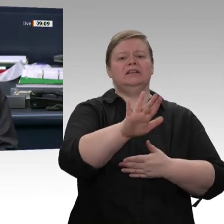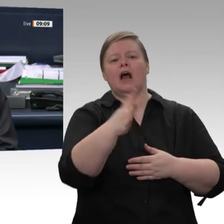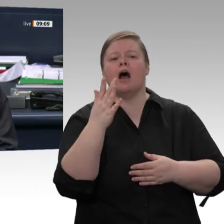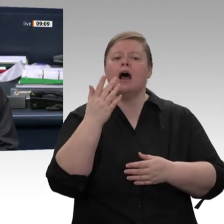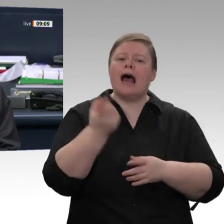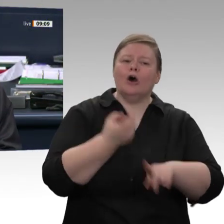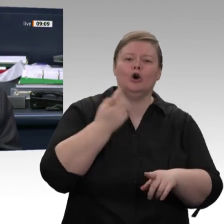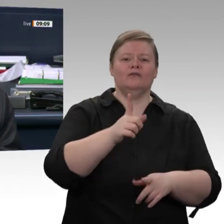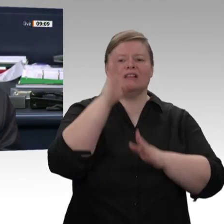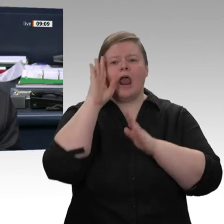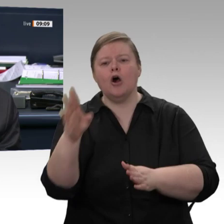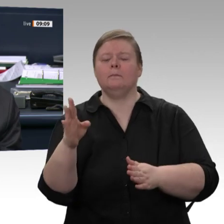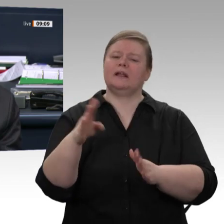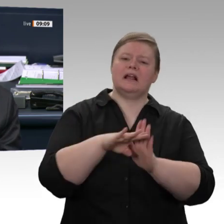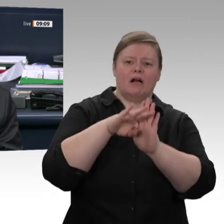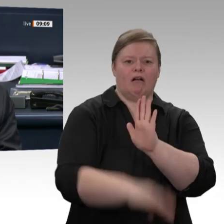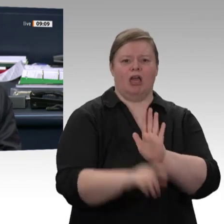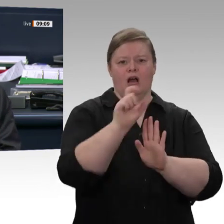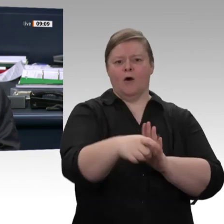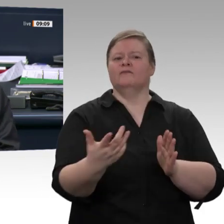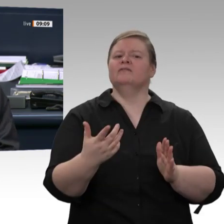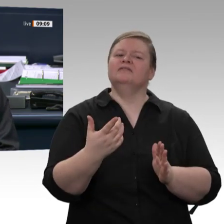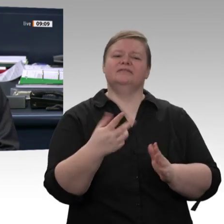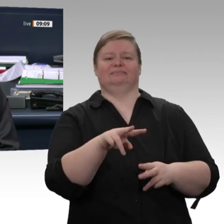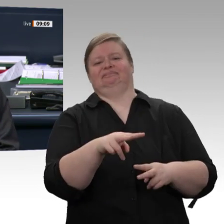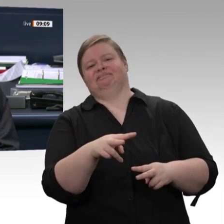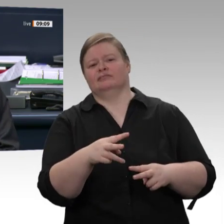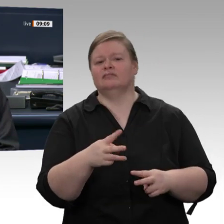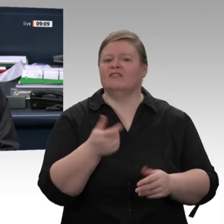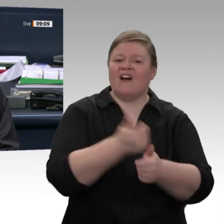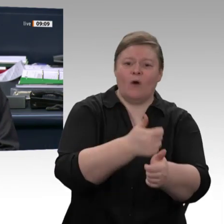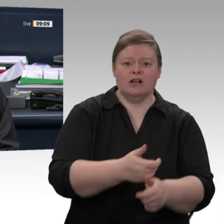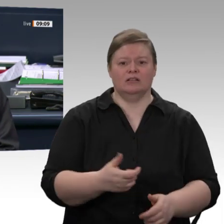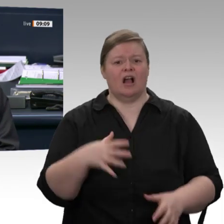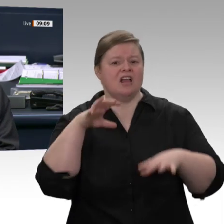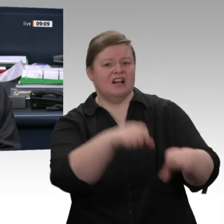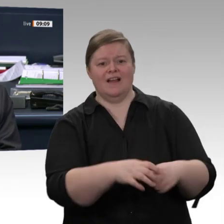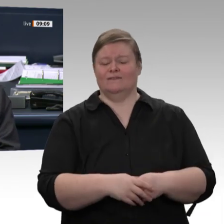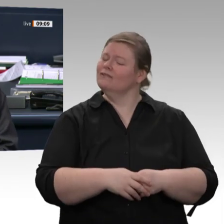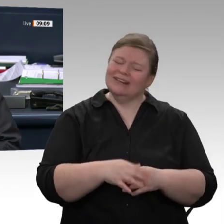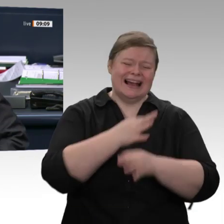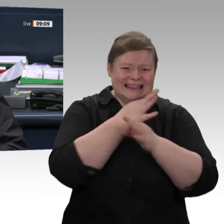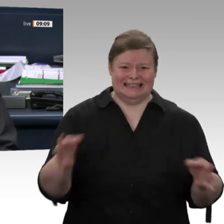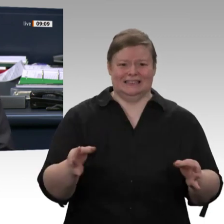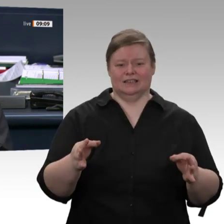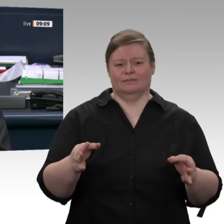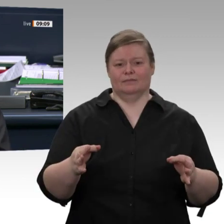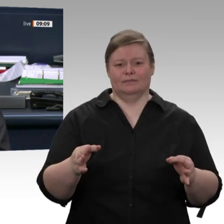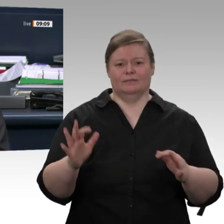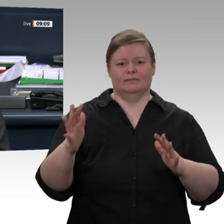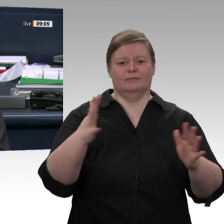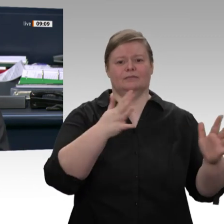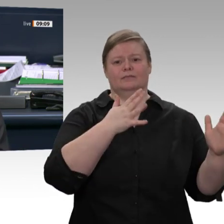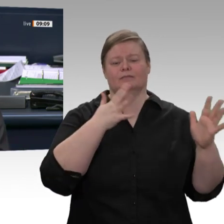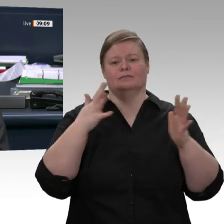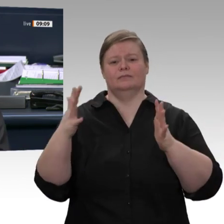daraus resultieren, sind durch nichts zu relativieren oder zu entschuldigen. Dass sich Menschen in Deutschland nicht mehr sicher